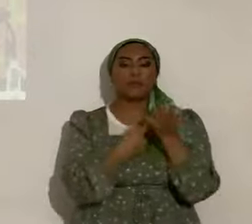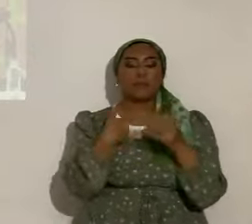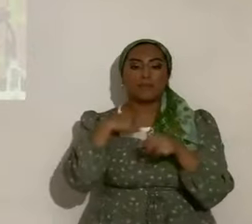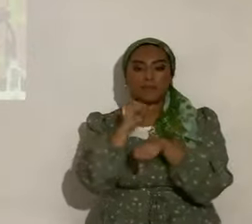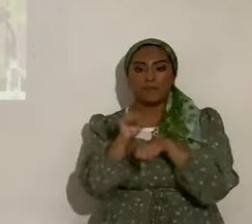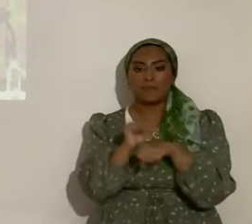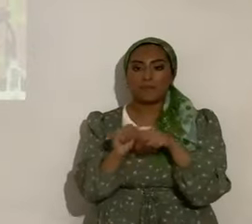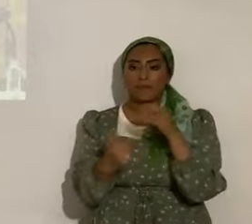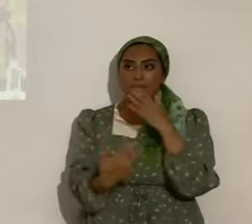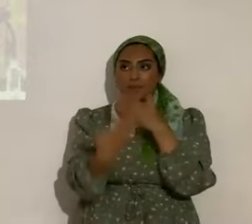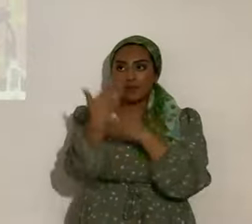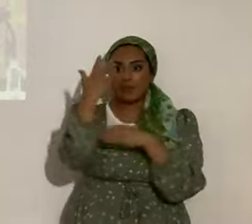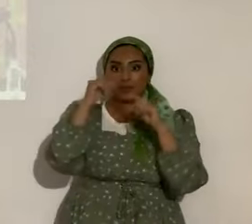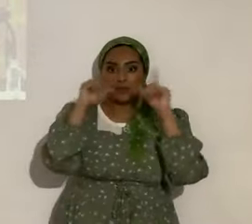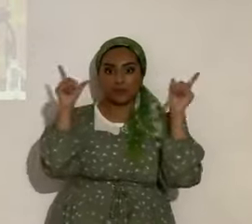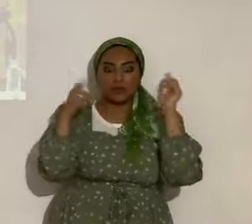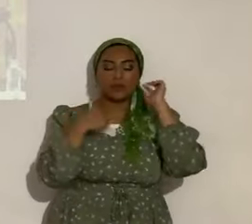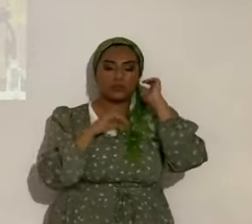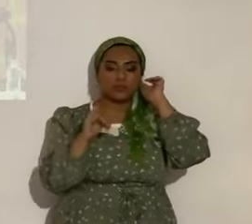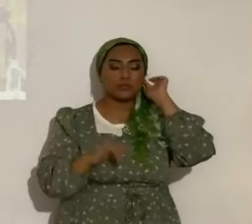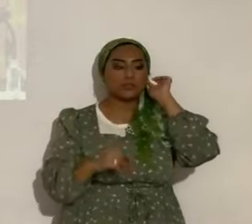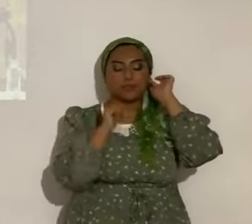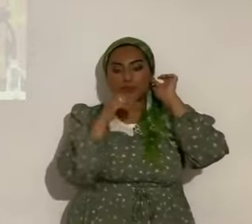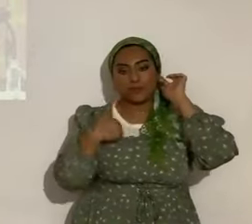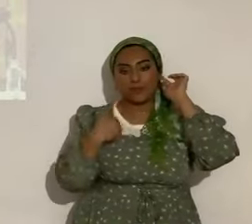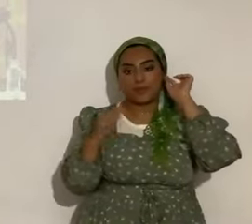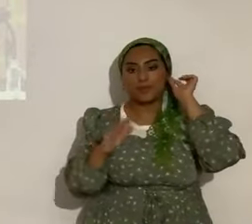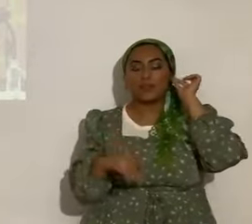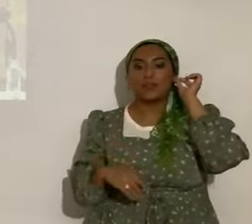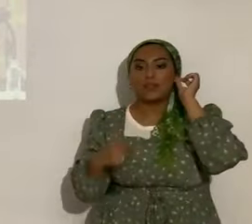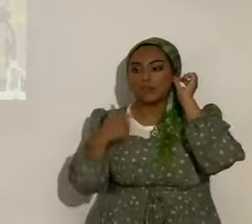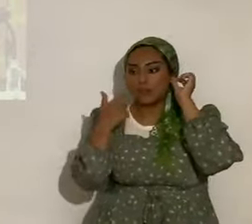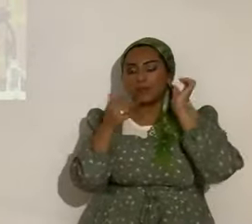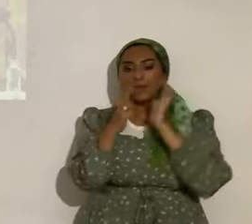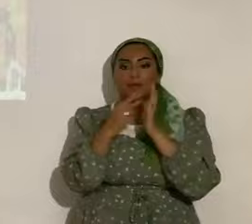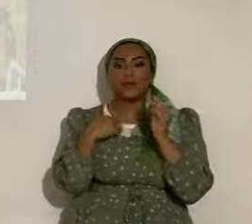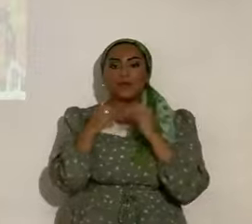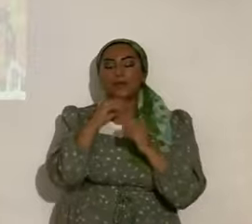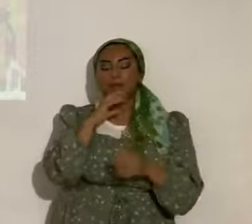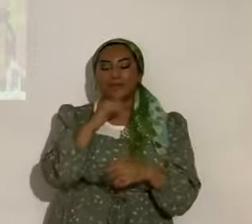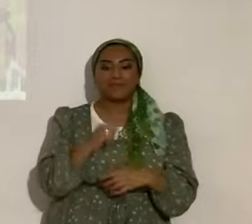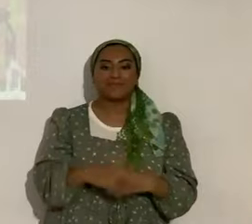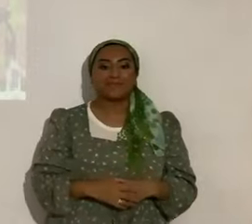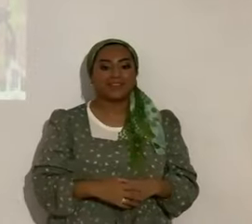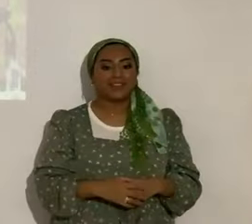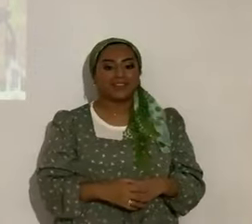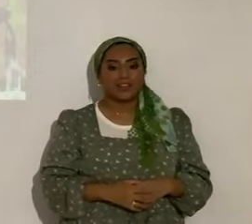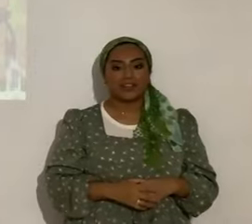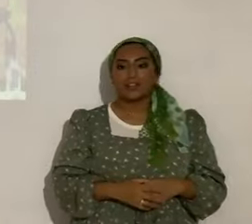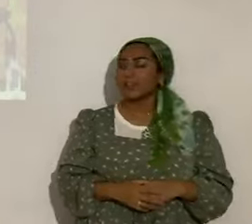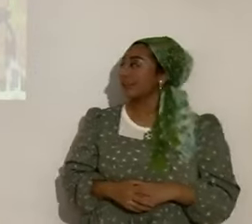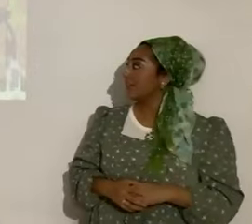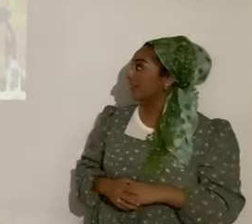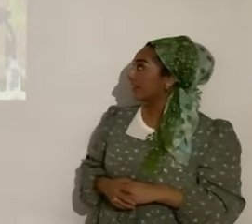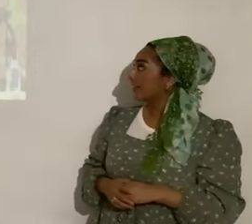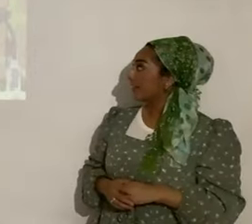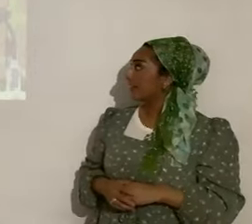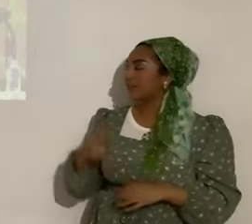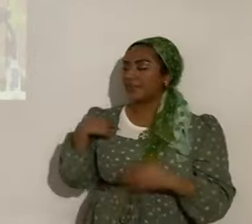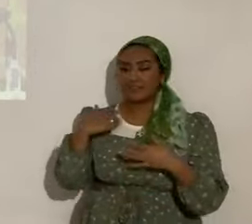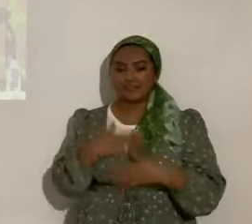muy temprano, porque también ya no soy un joven, ahorita ya vi en el video que ya estoy más viejito, pero estoy con